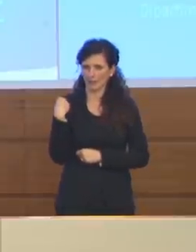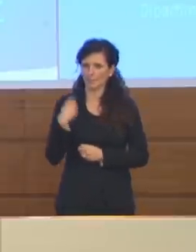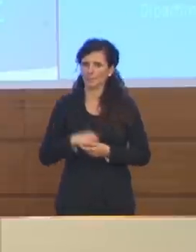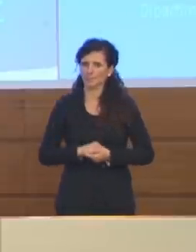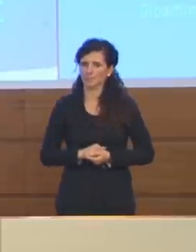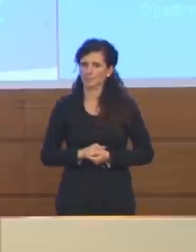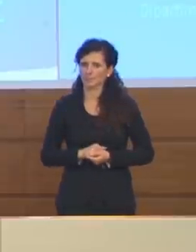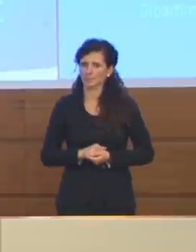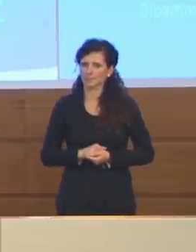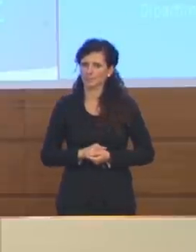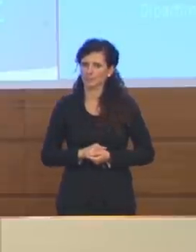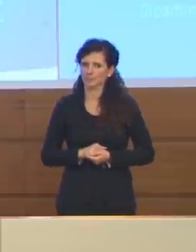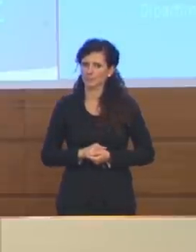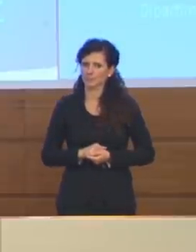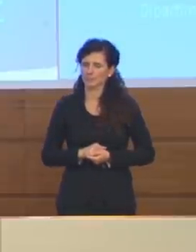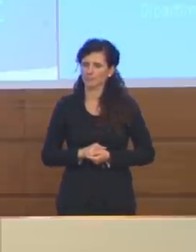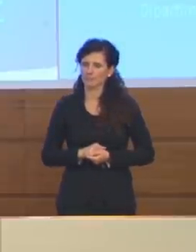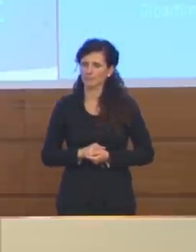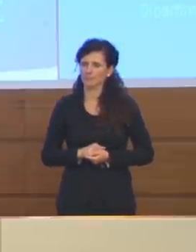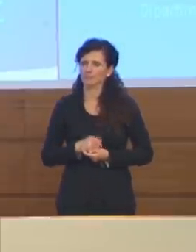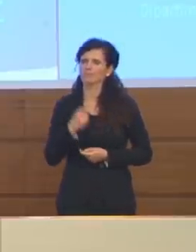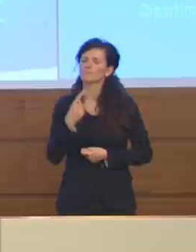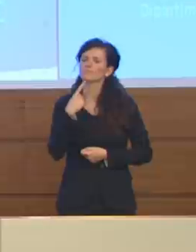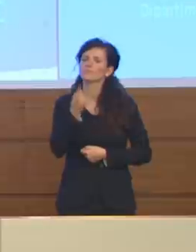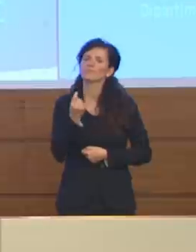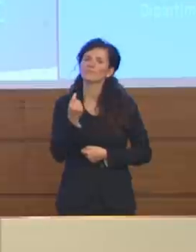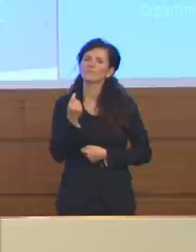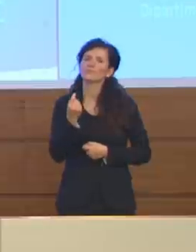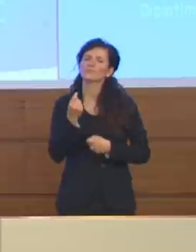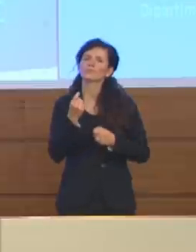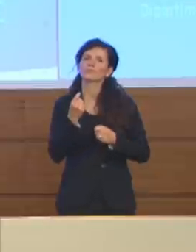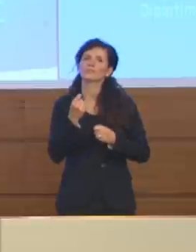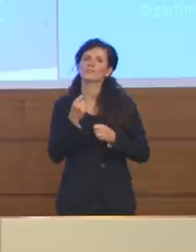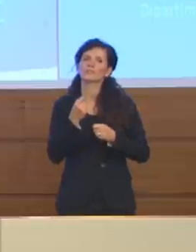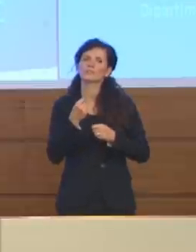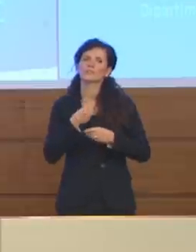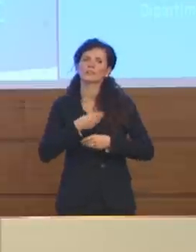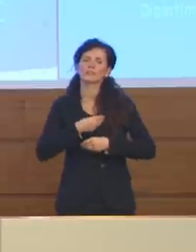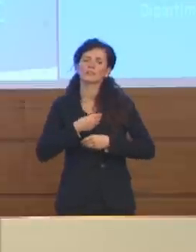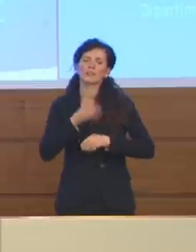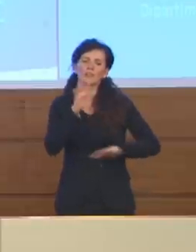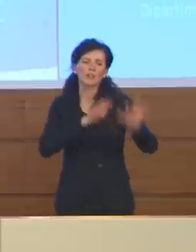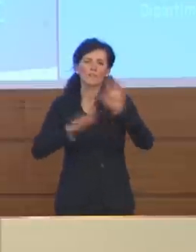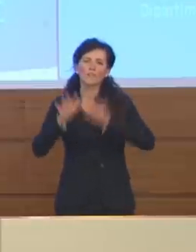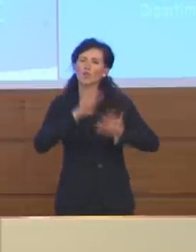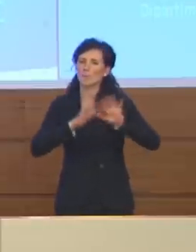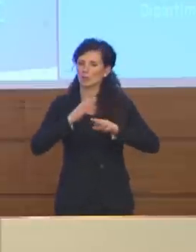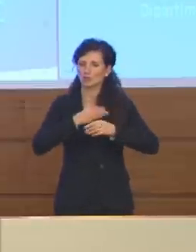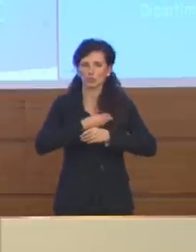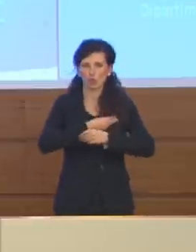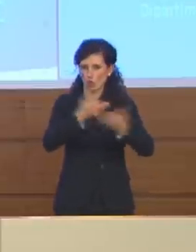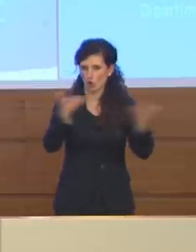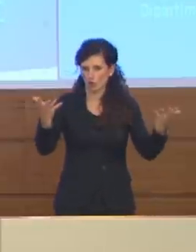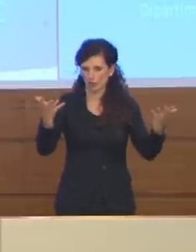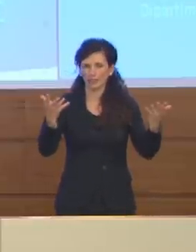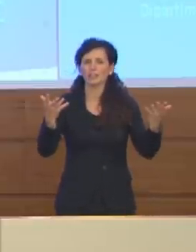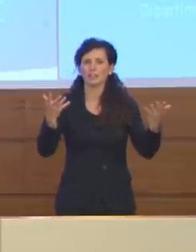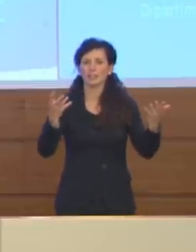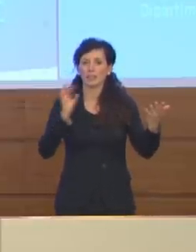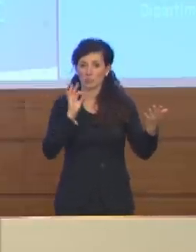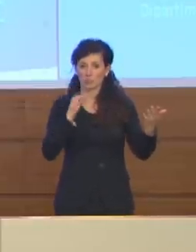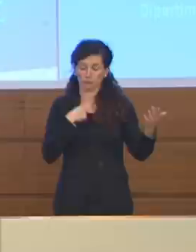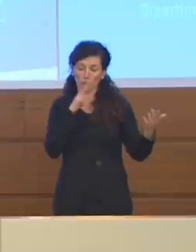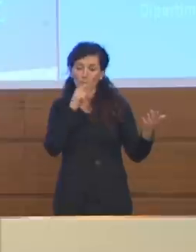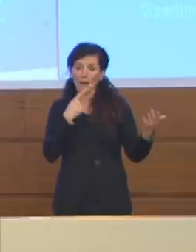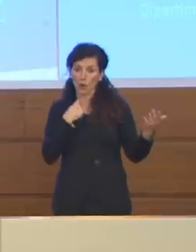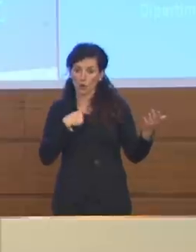di diffusione di informazioni parlo a nome del cts credo